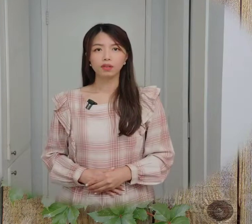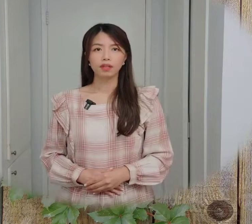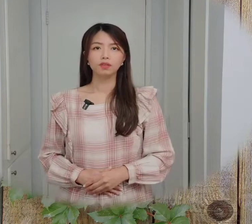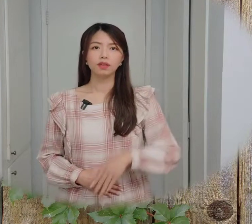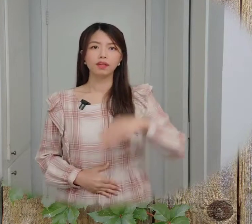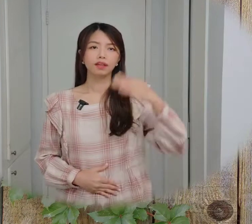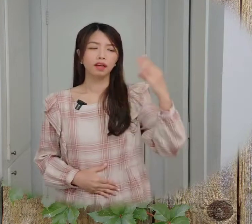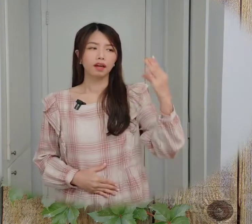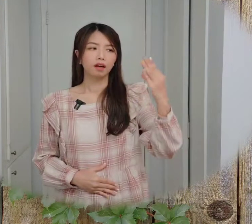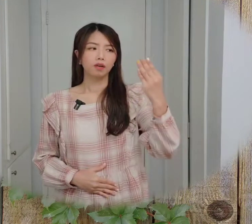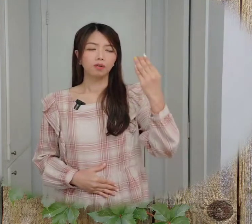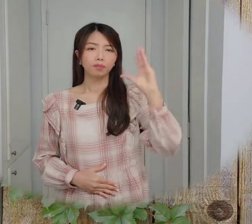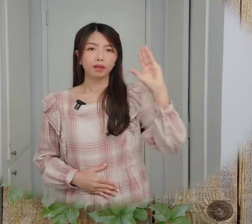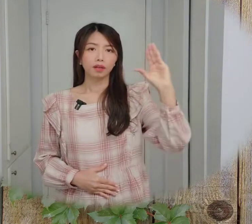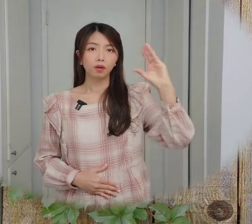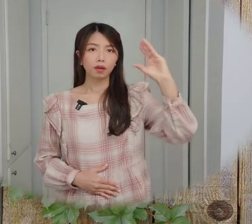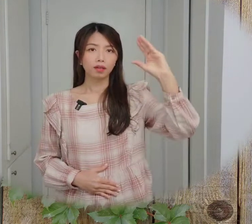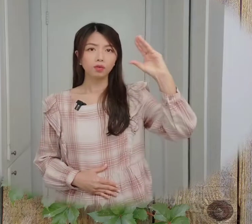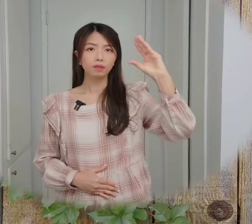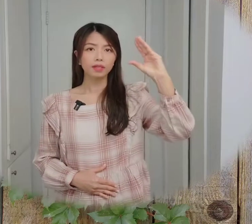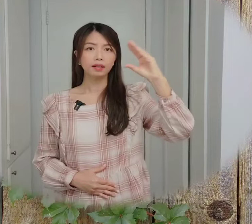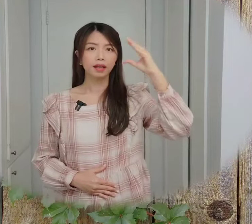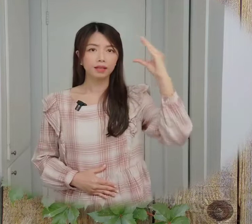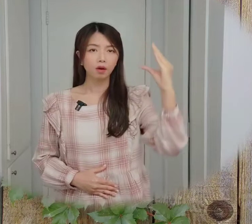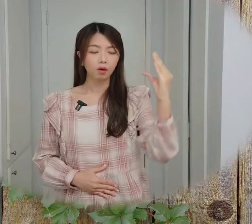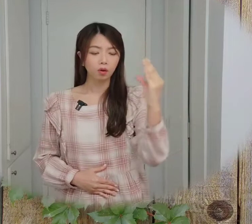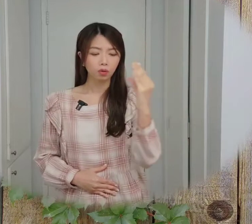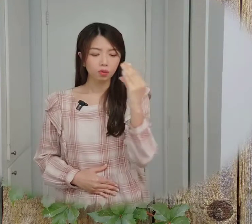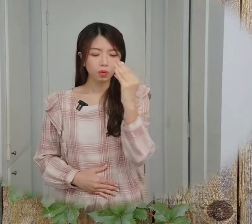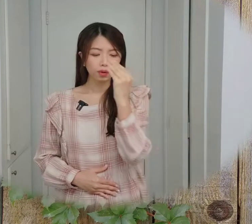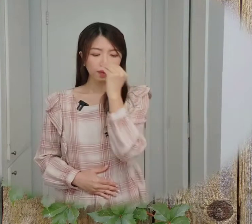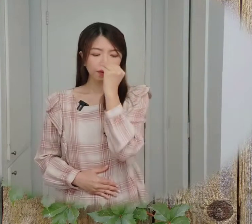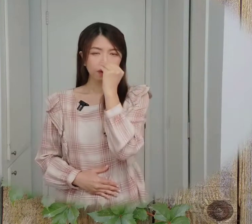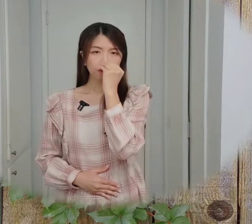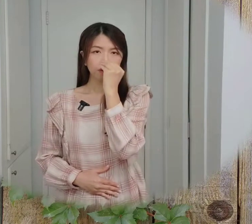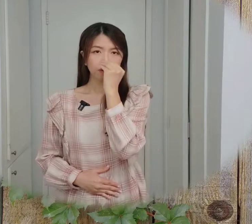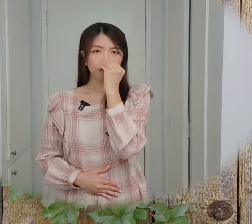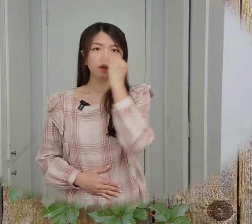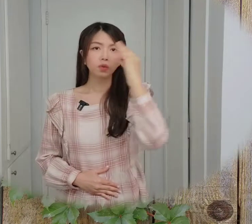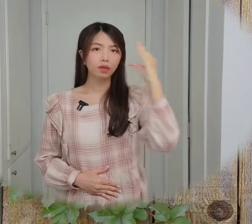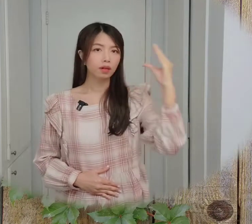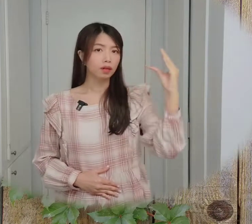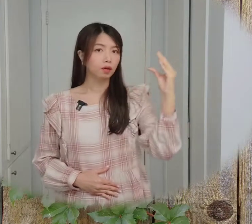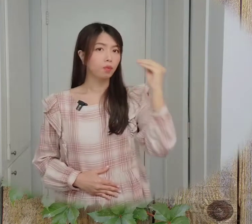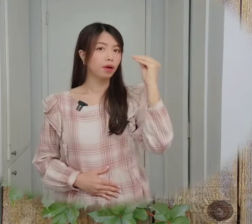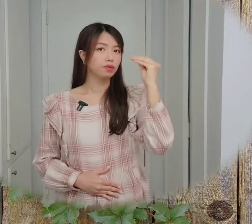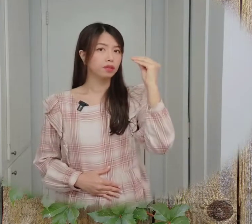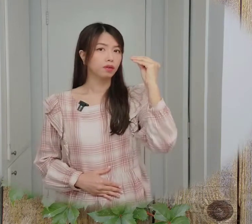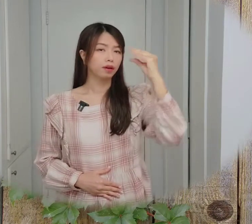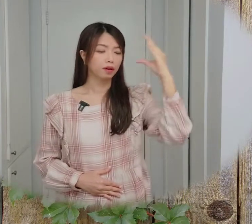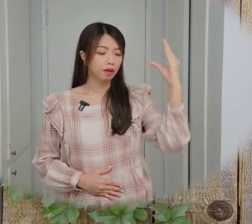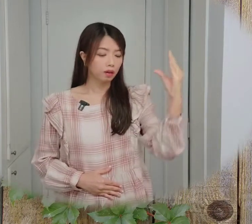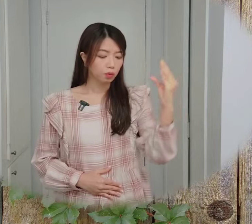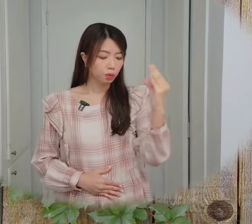거룩하다라고 한 뜻의 수어는 이렇게 손을 핀 상태에서 코 쪽으로 가면서 손을 이렇게